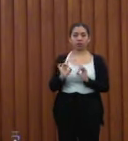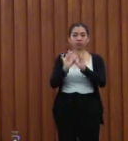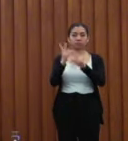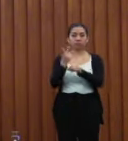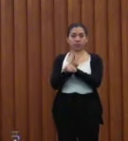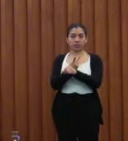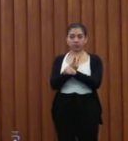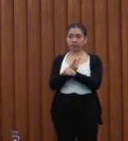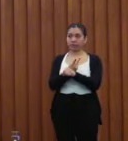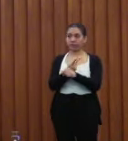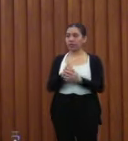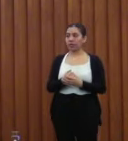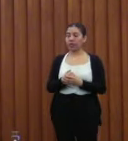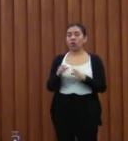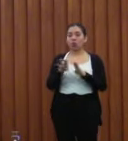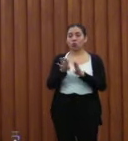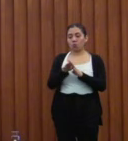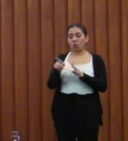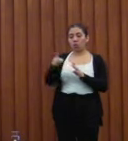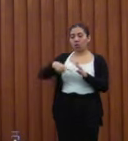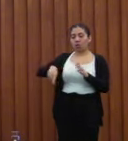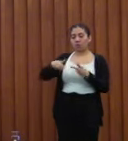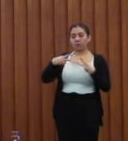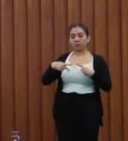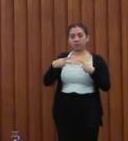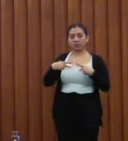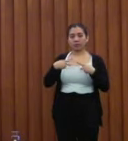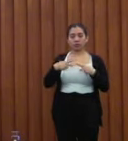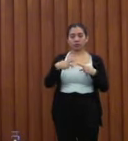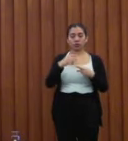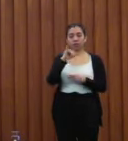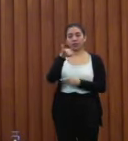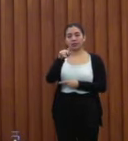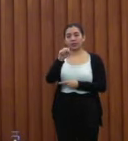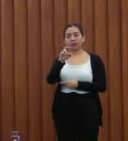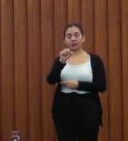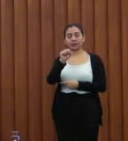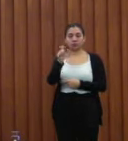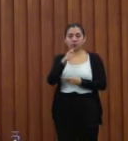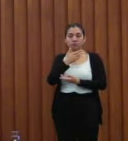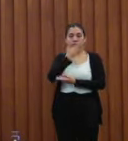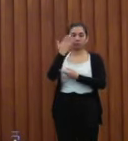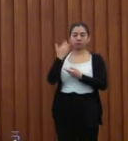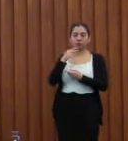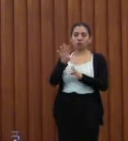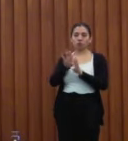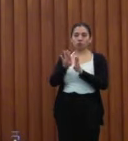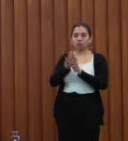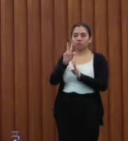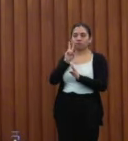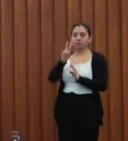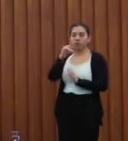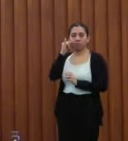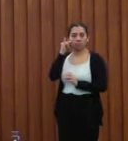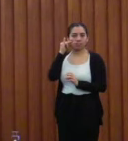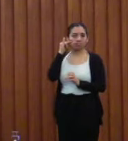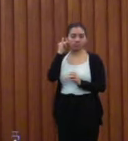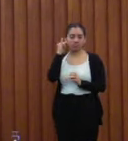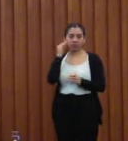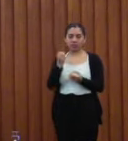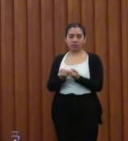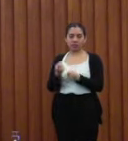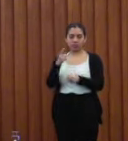la invisibilidad social de estas personas, de las personas intersexuales, es absoluta, ¿no? Entonces, pues sí, pasan,